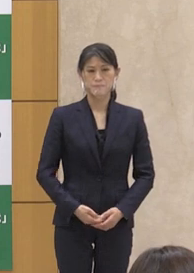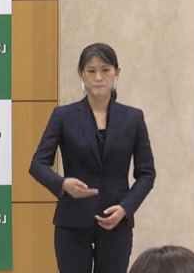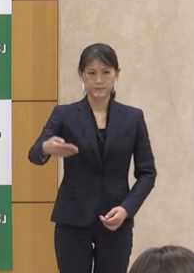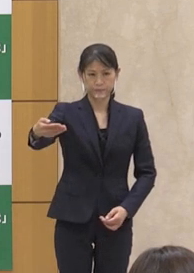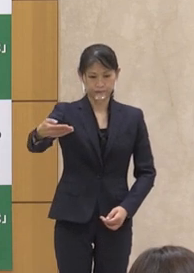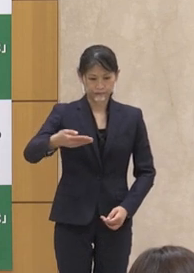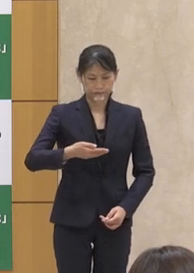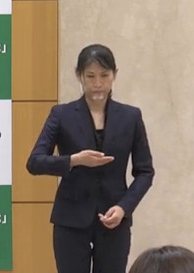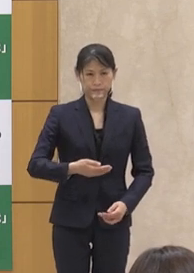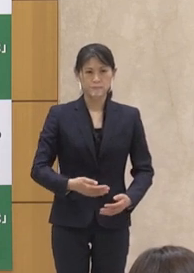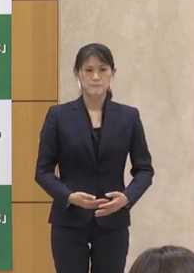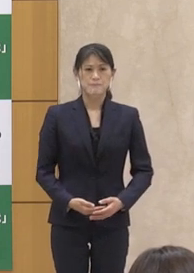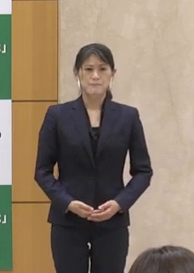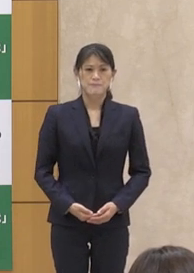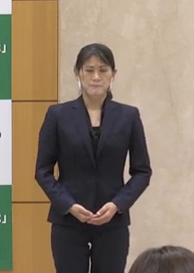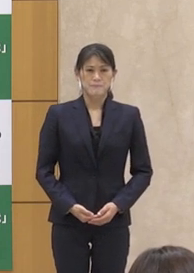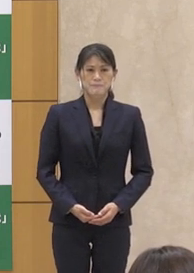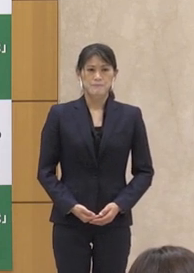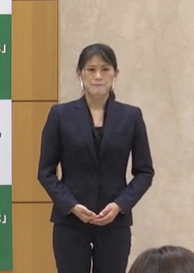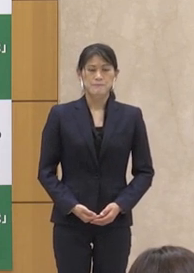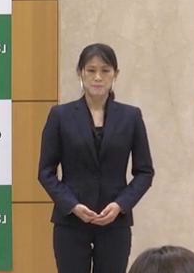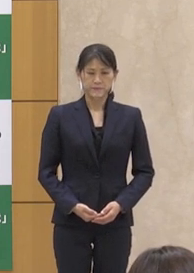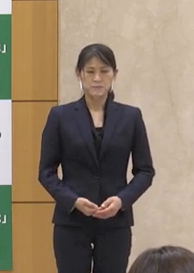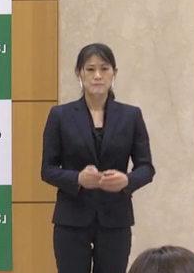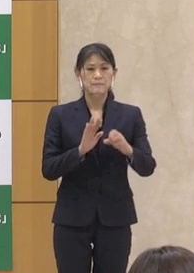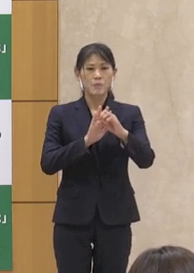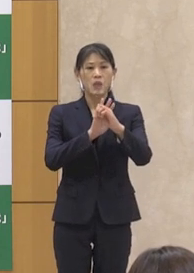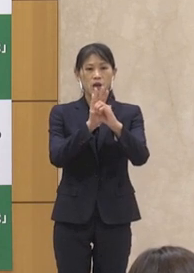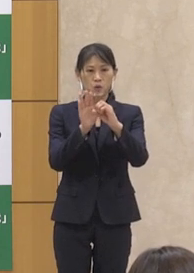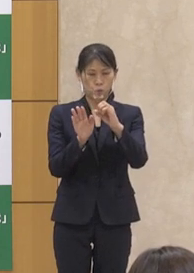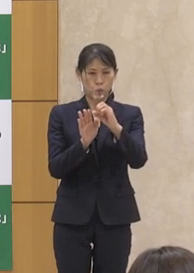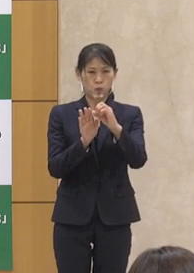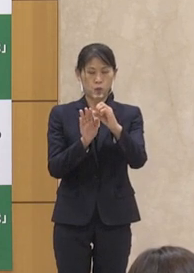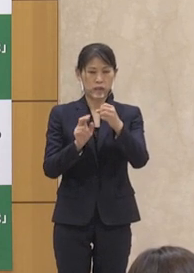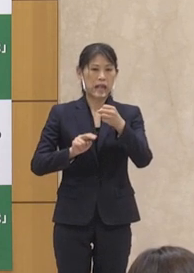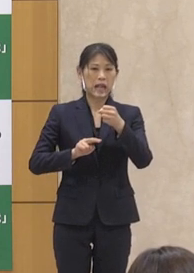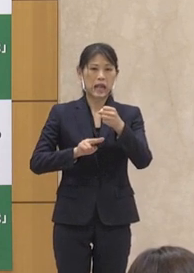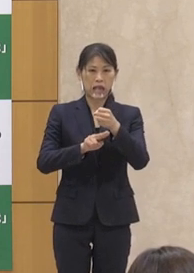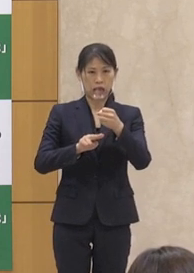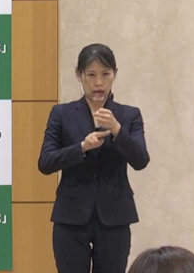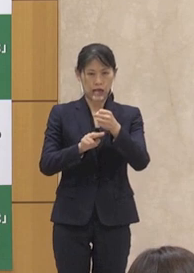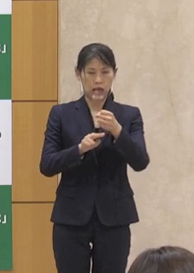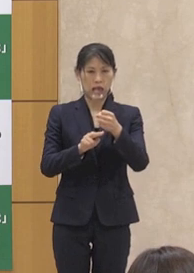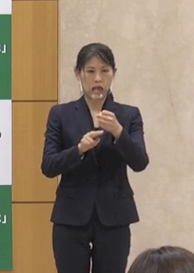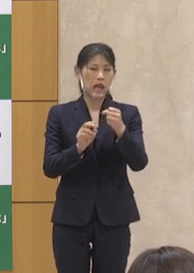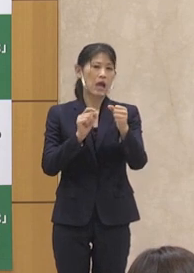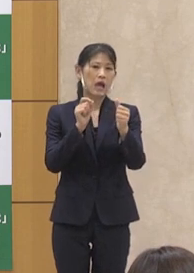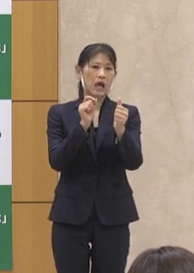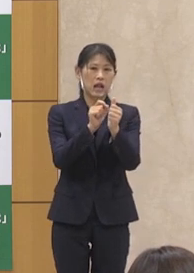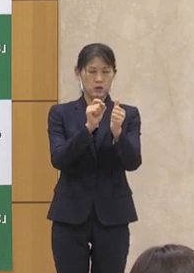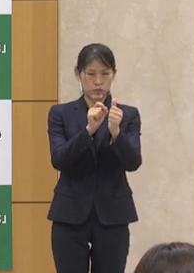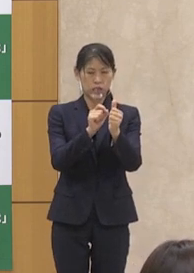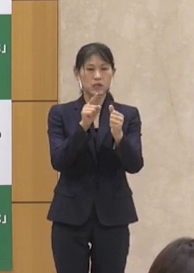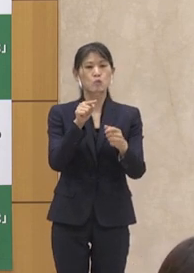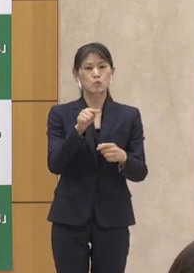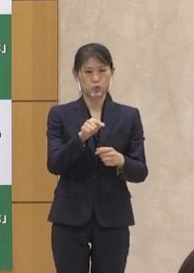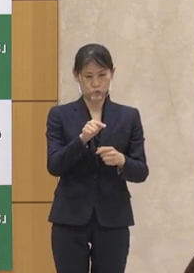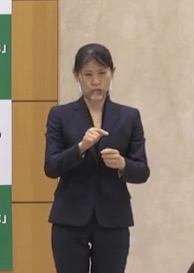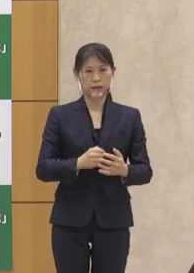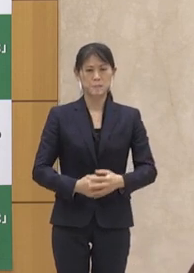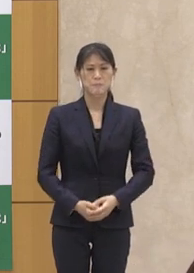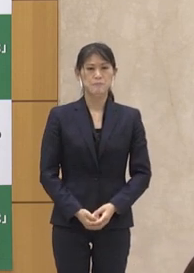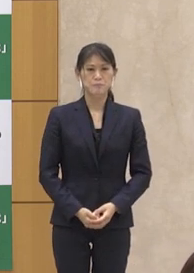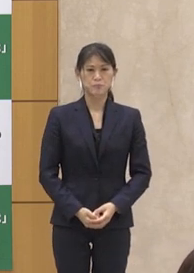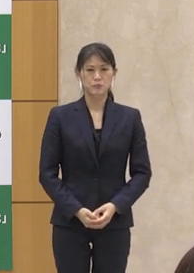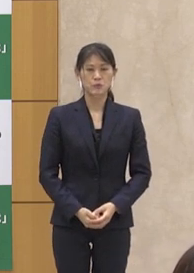毎日新聞の金と申します。引き続きコロナハラスメントの関係で伺いたいんですけれども、青森の方ではですね、東